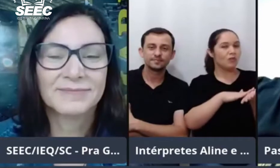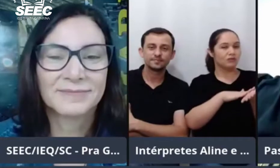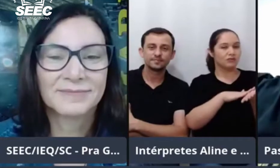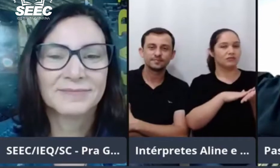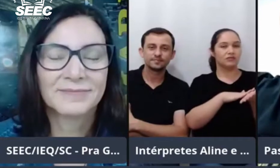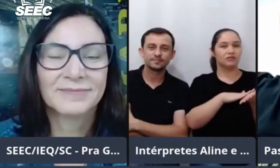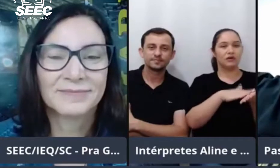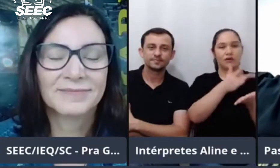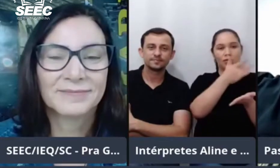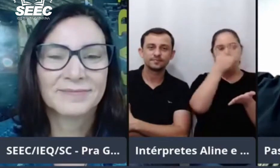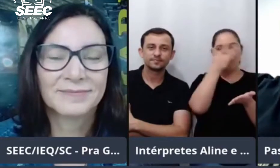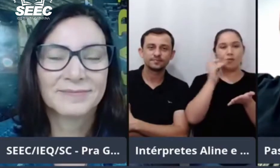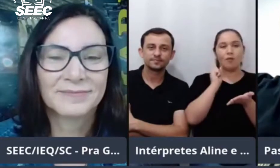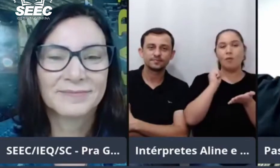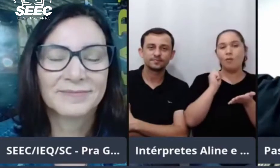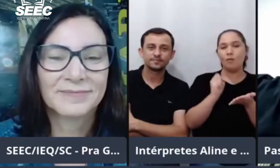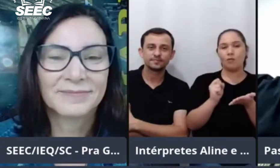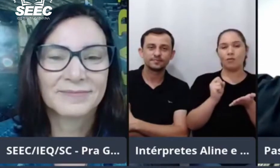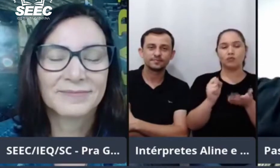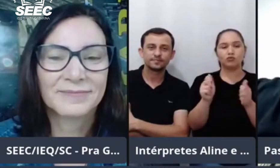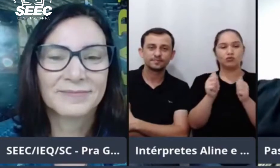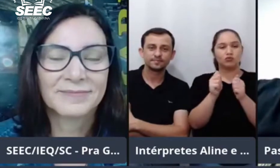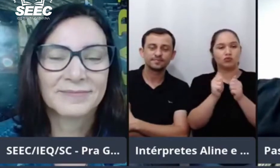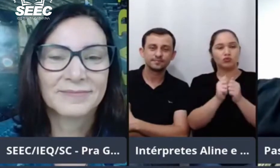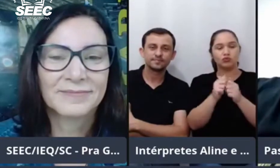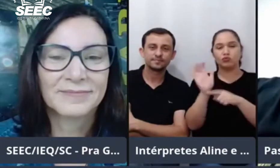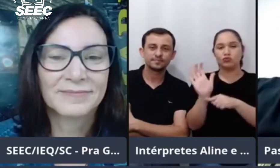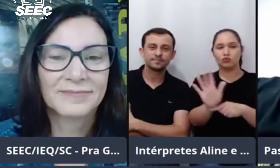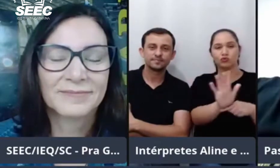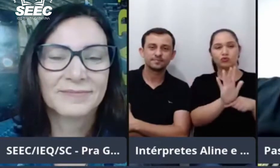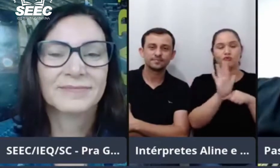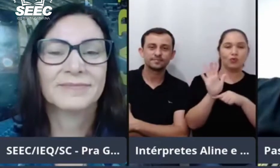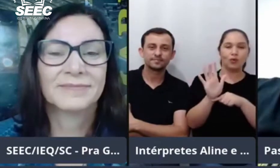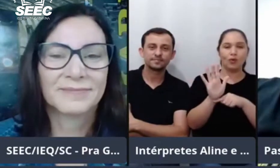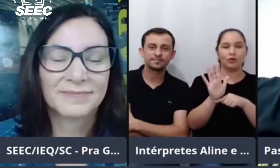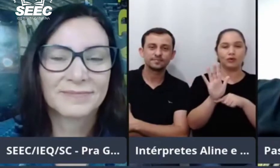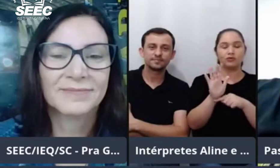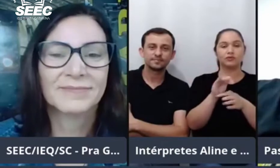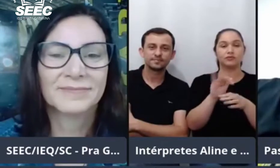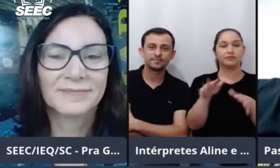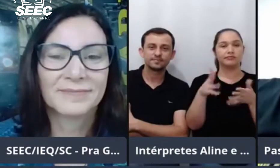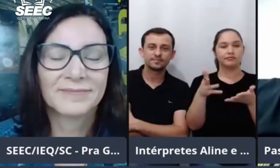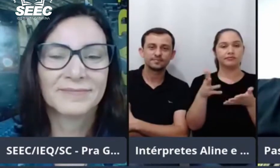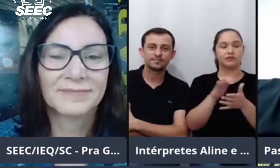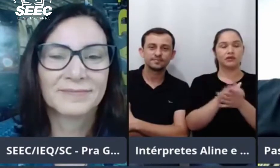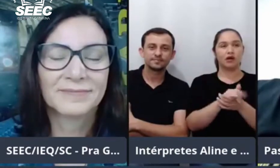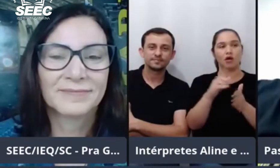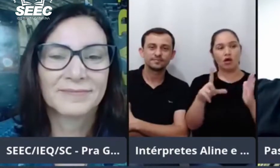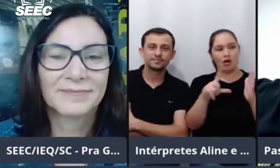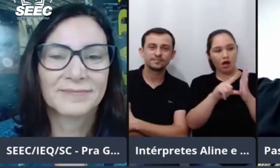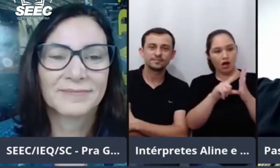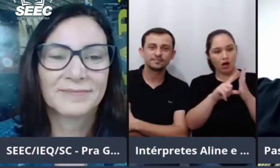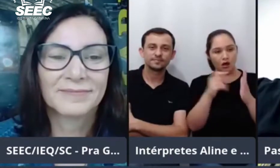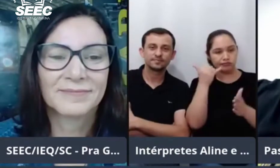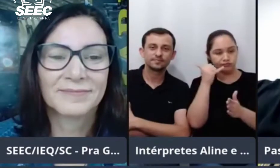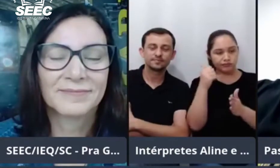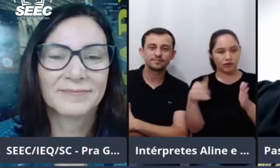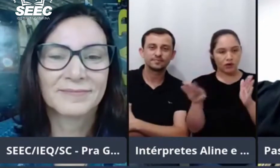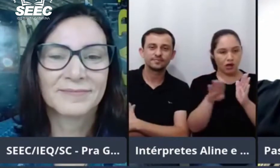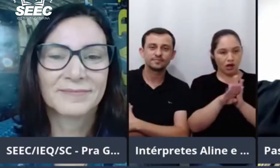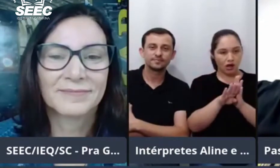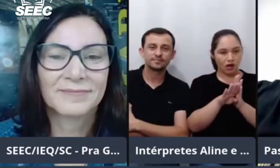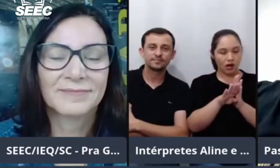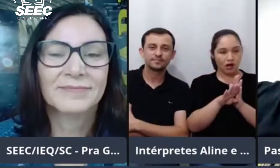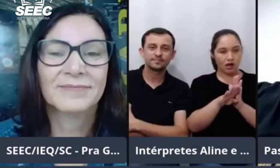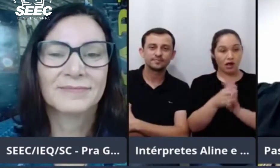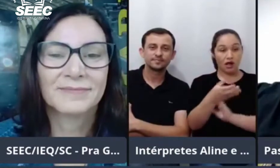que esteja com a disponibilidade necessária, né? E o rapaz era surdo, ele estava querendo adquirir o celular,